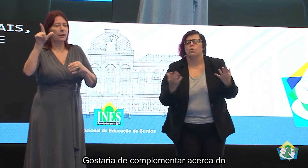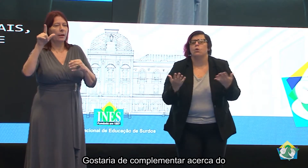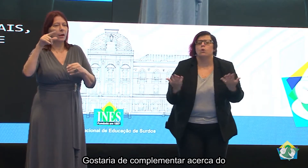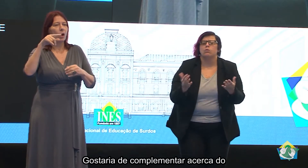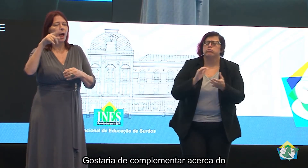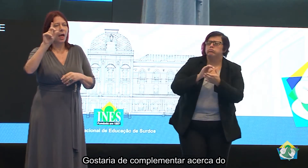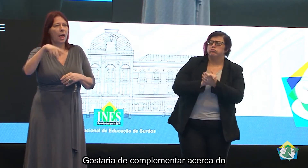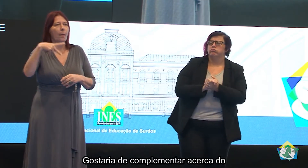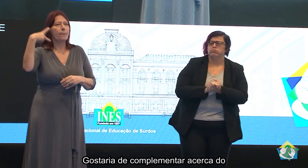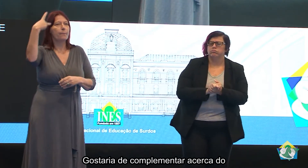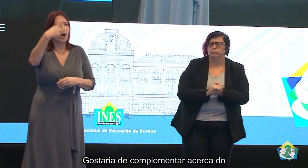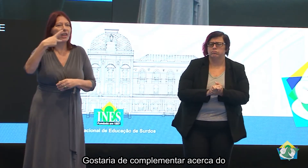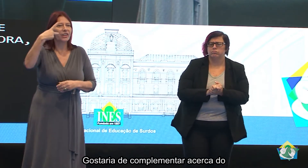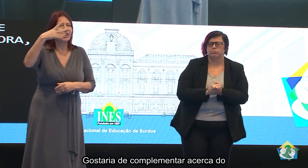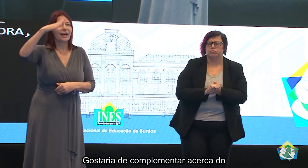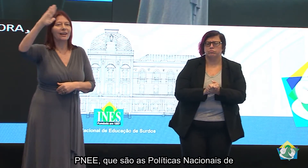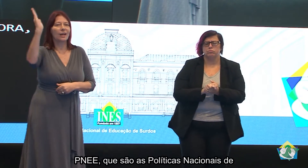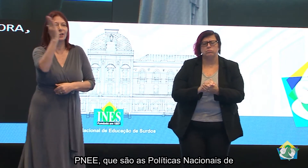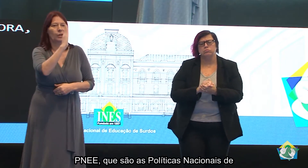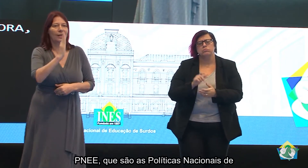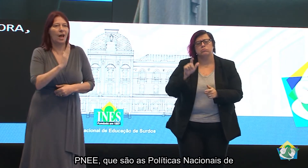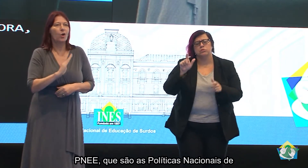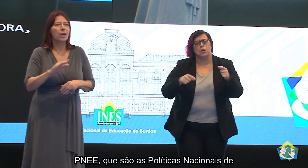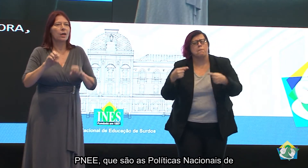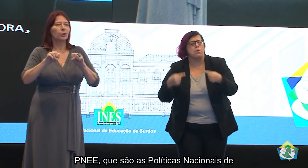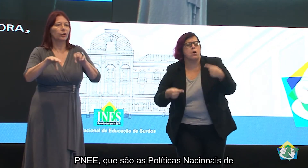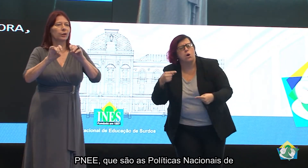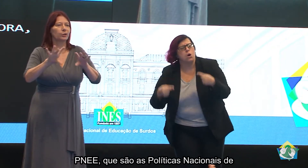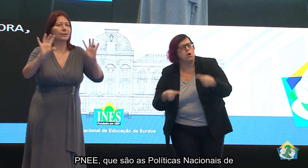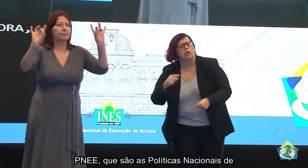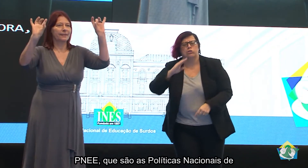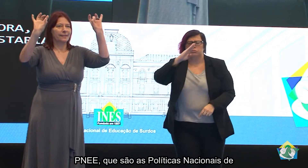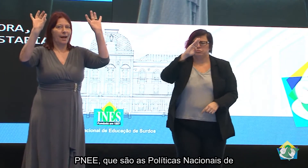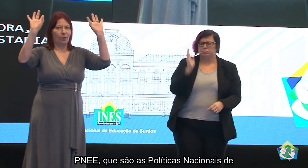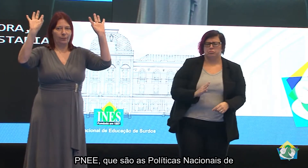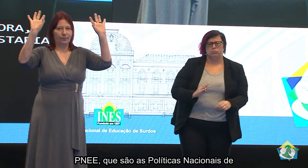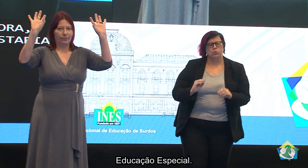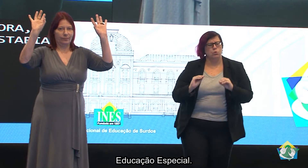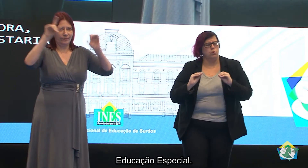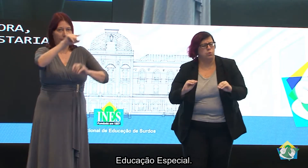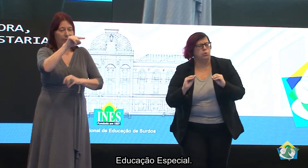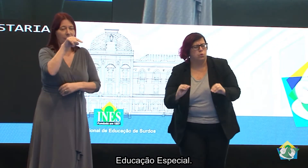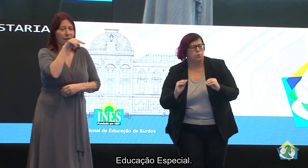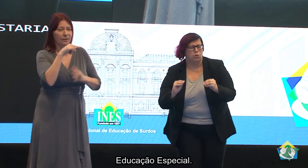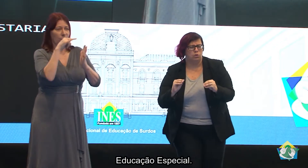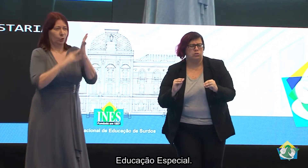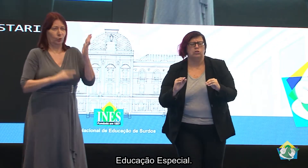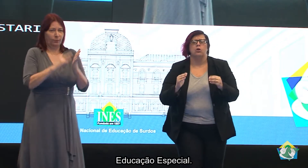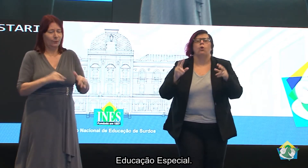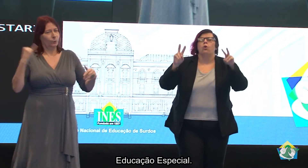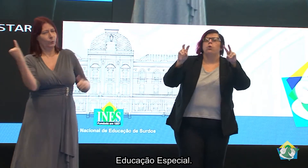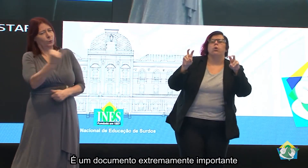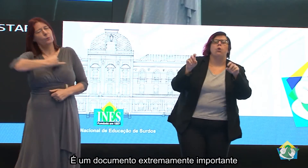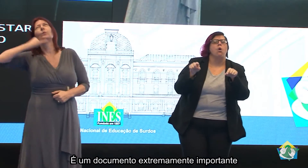Temos também, gostaria de complementar acerca do PNEE, que são as Políticas Nacionais de Educação